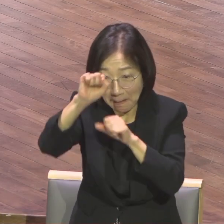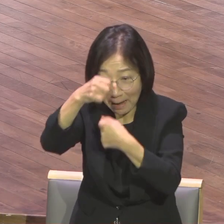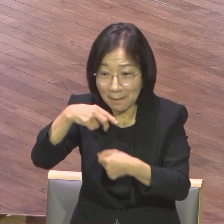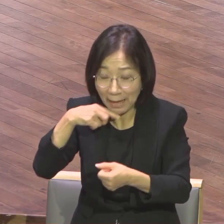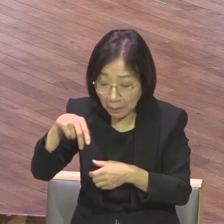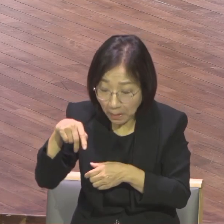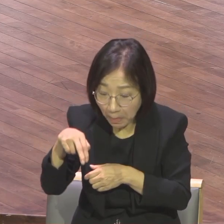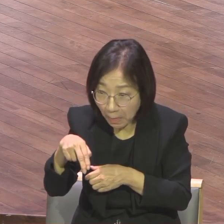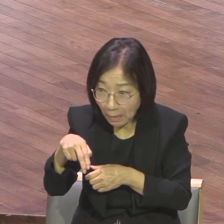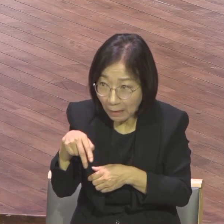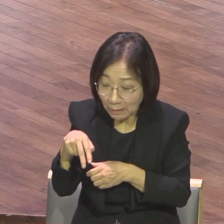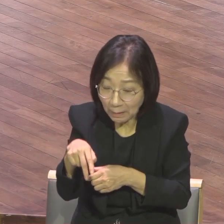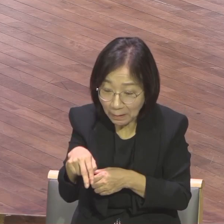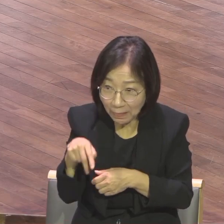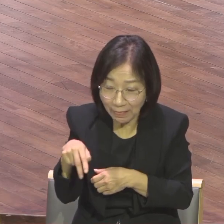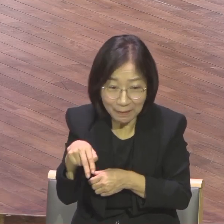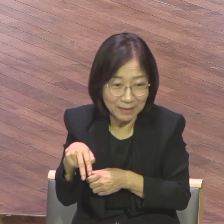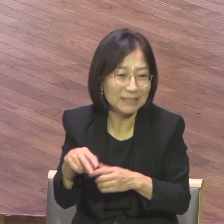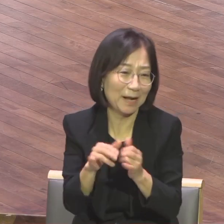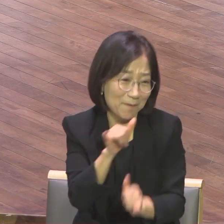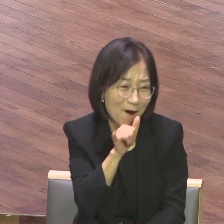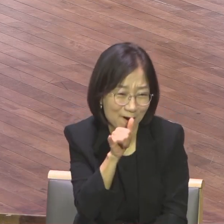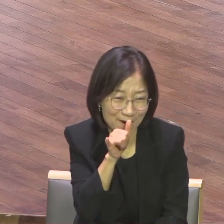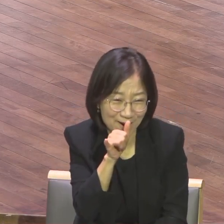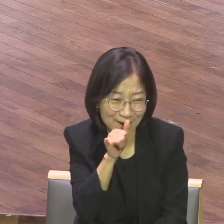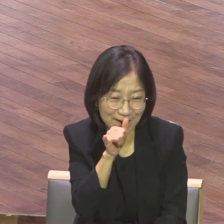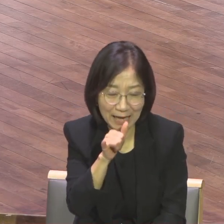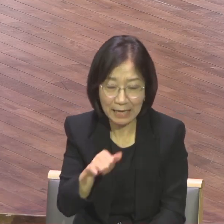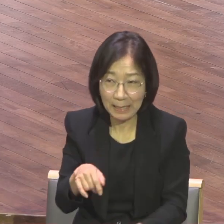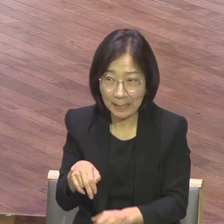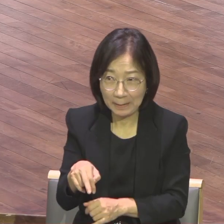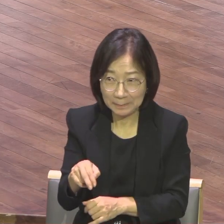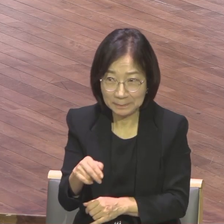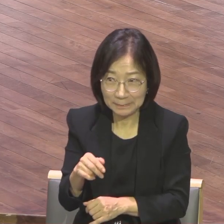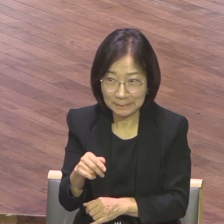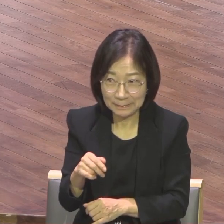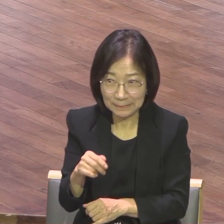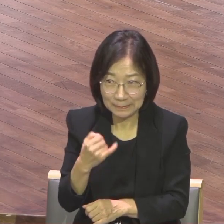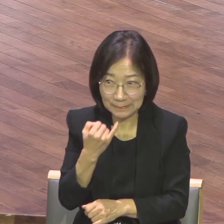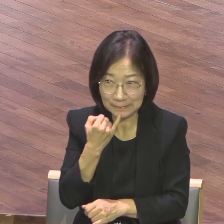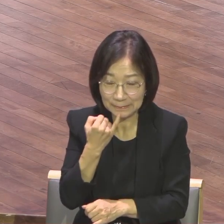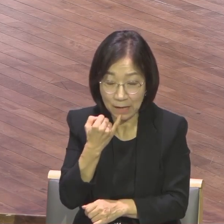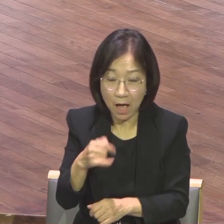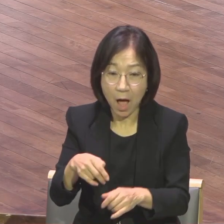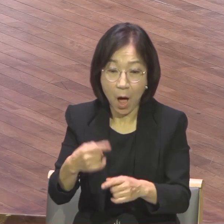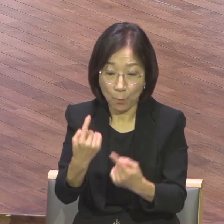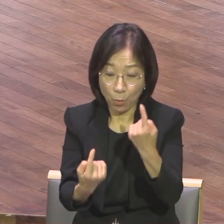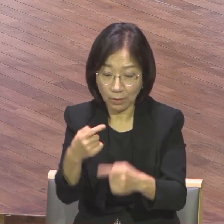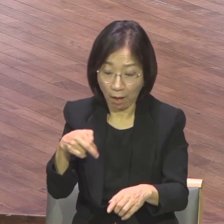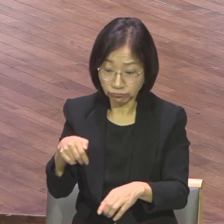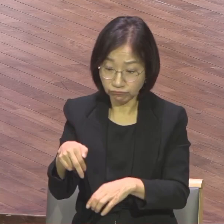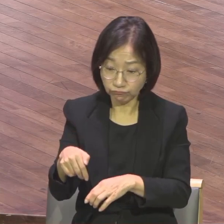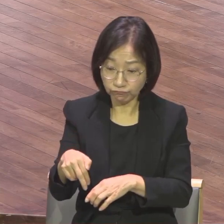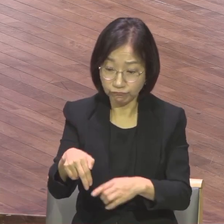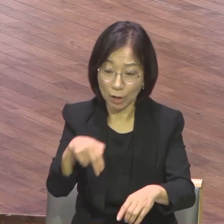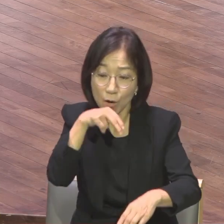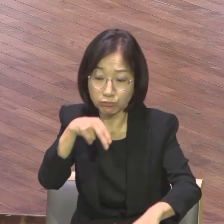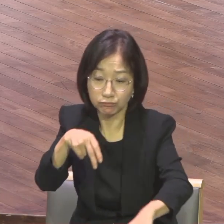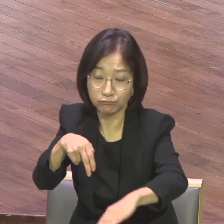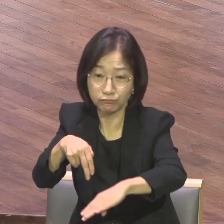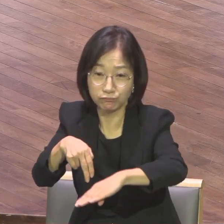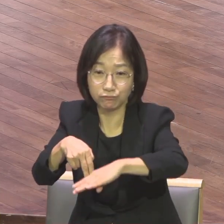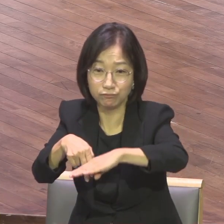뭐 시원하지요. 사실은 이왕이면 무릎으로, 이왕이면 허리로, 이왕이면 수영한 게